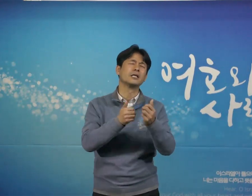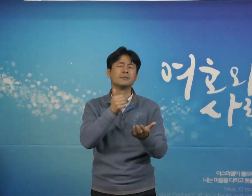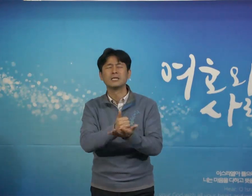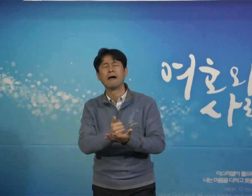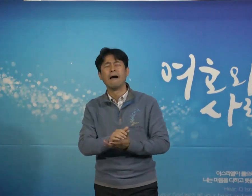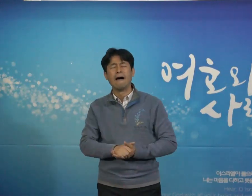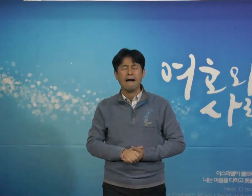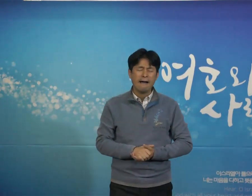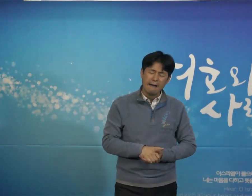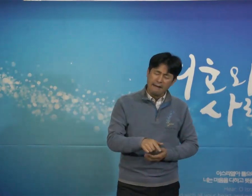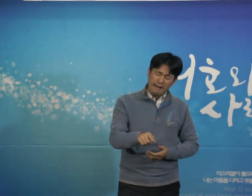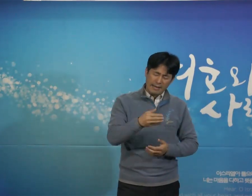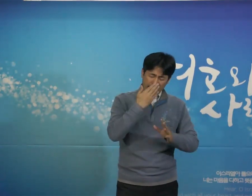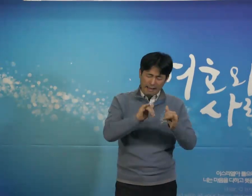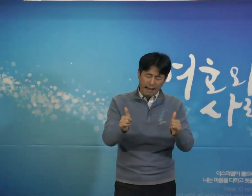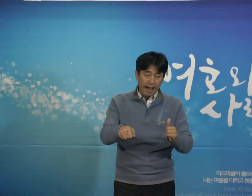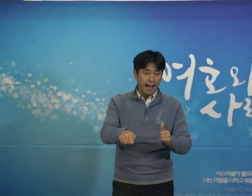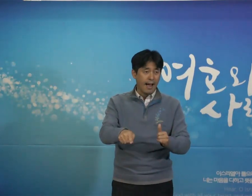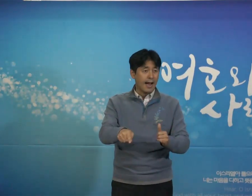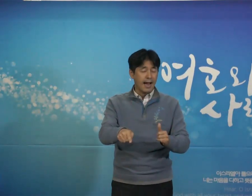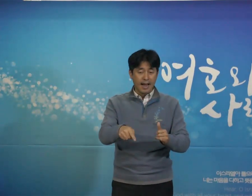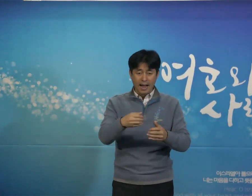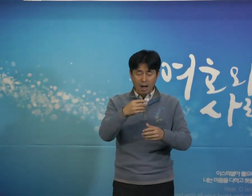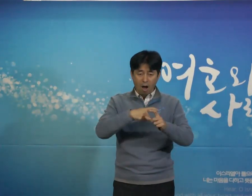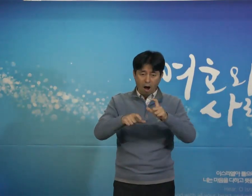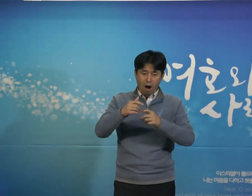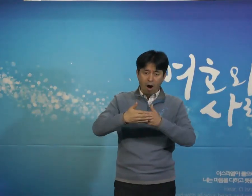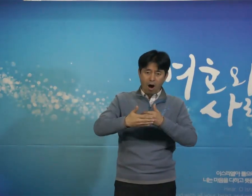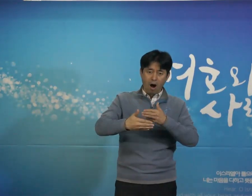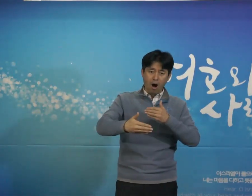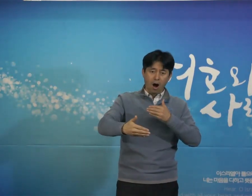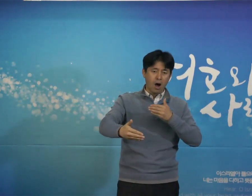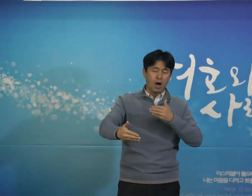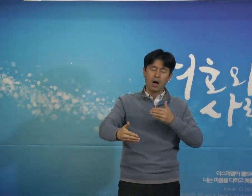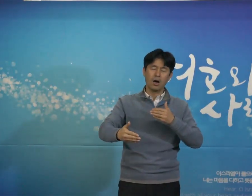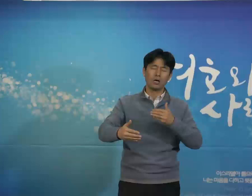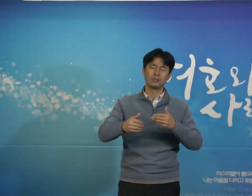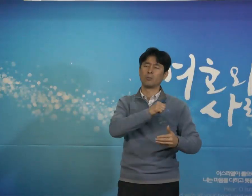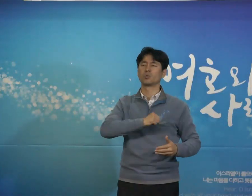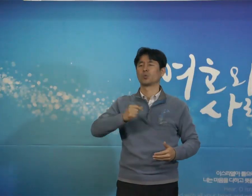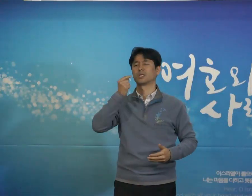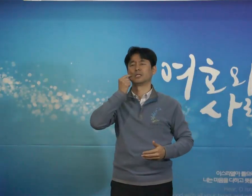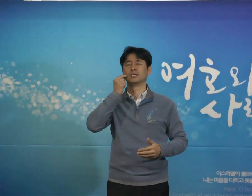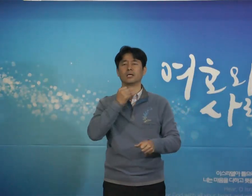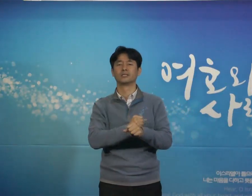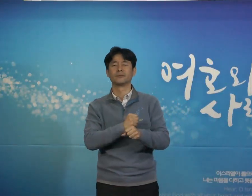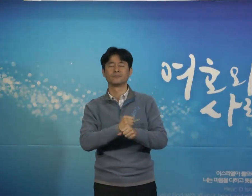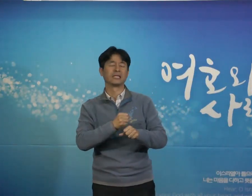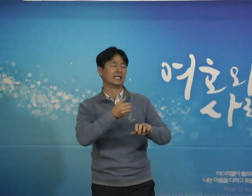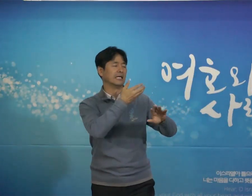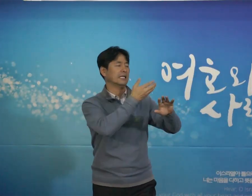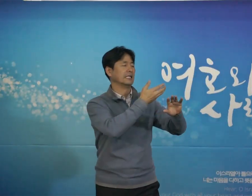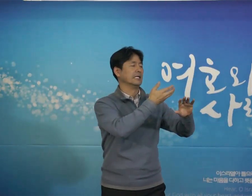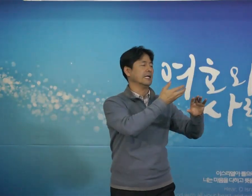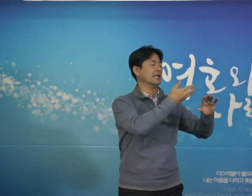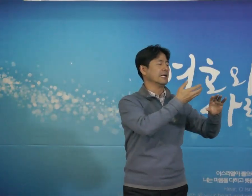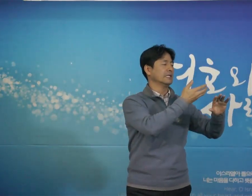그렇기 때문에 하나님께서는 이스라엘 백성들이 점점점 더 멀어지는 것을 참지 못하고